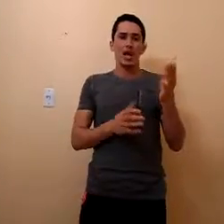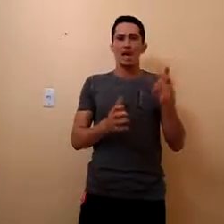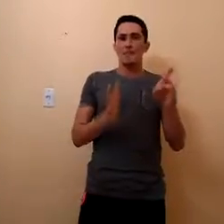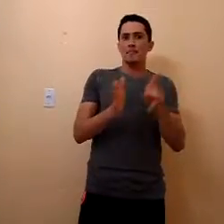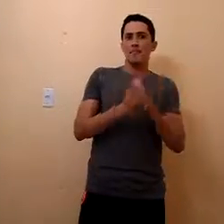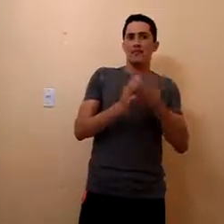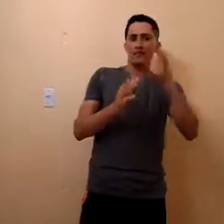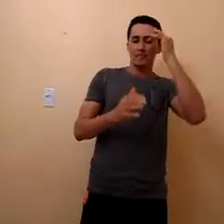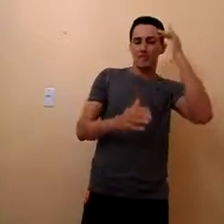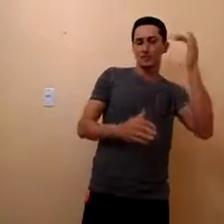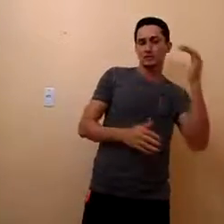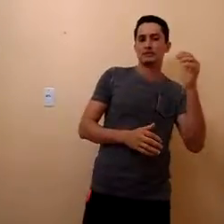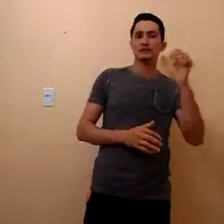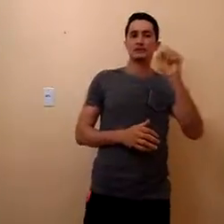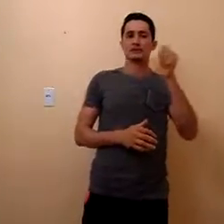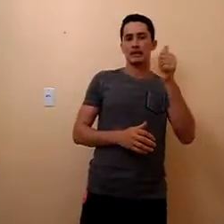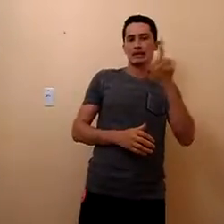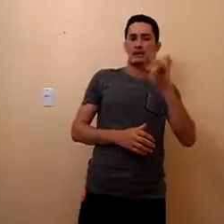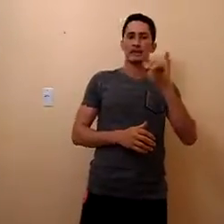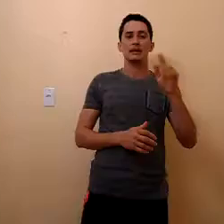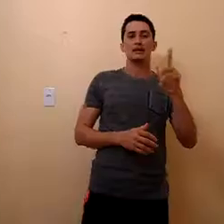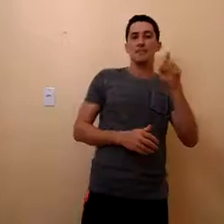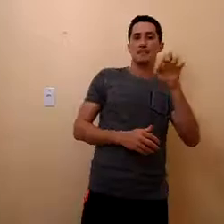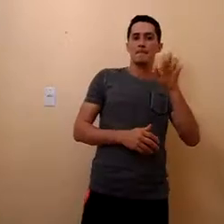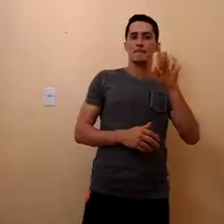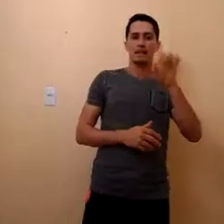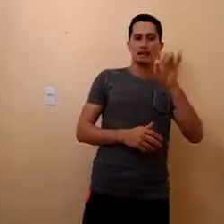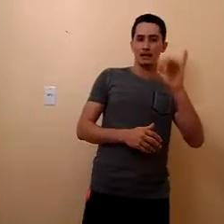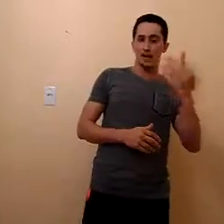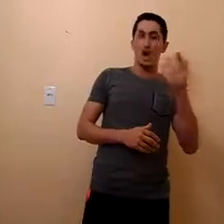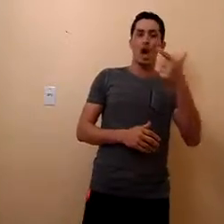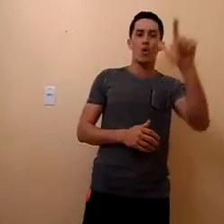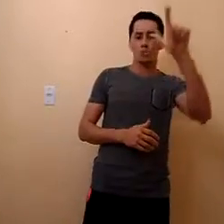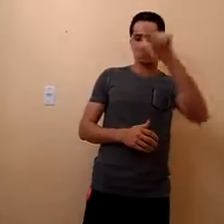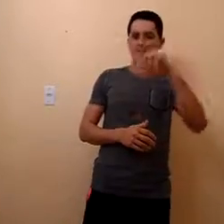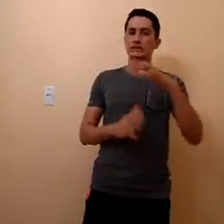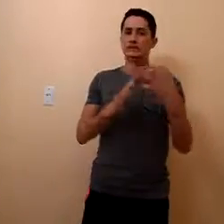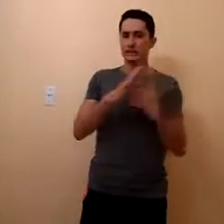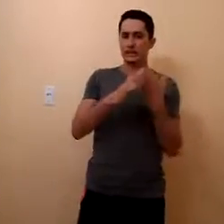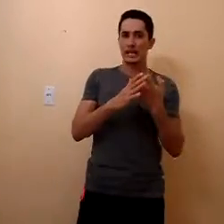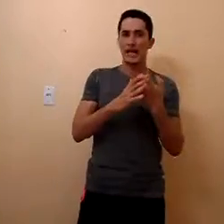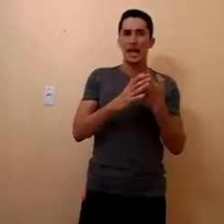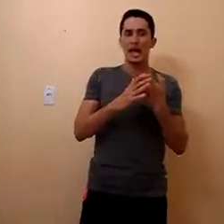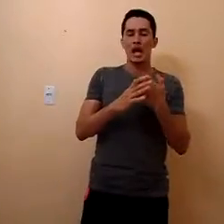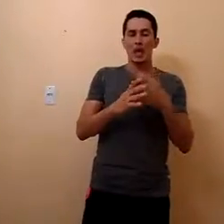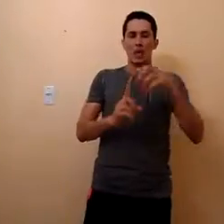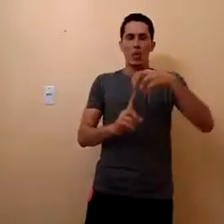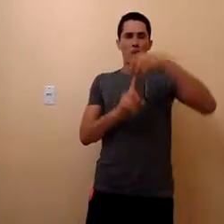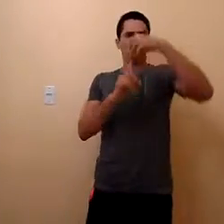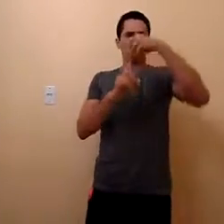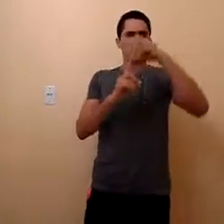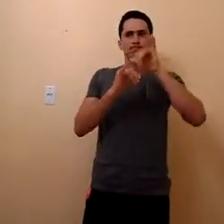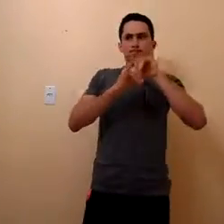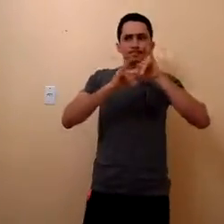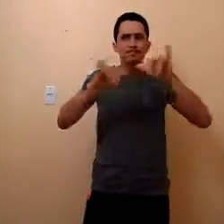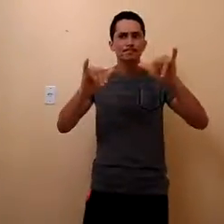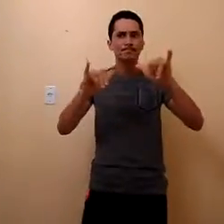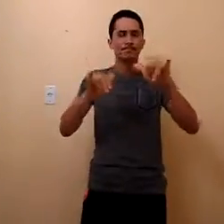Sadia. As demais unidades são de outras empresas. As autoridades europeias afirmaram que a decisão foi motivada